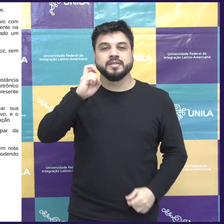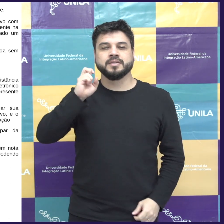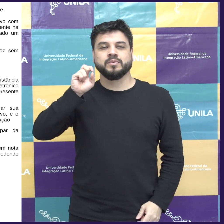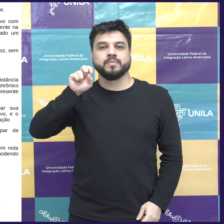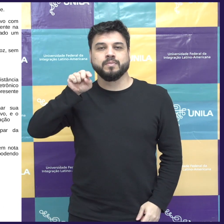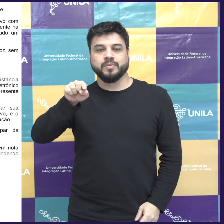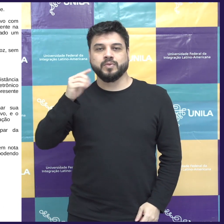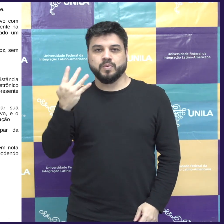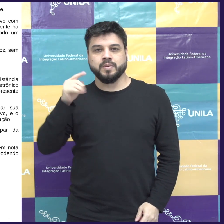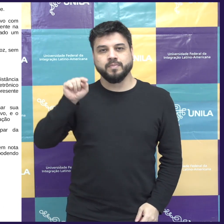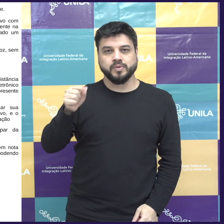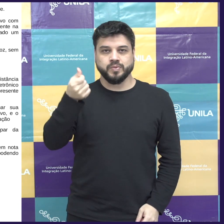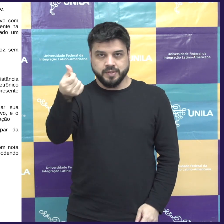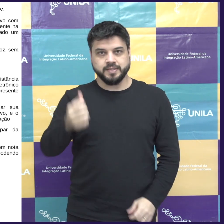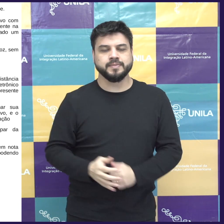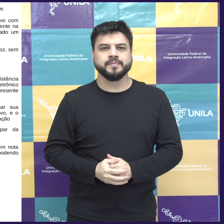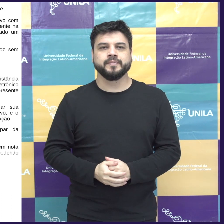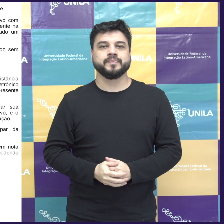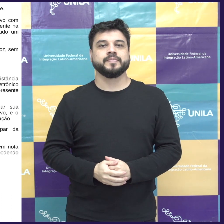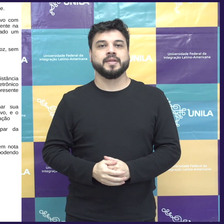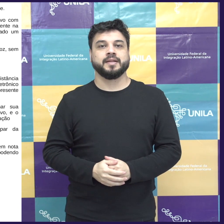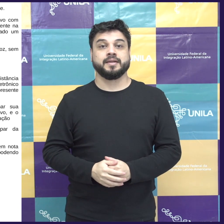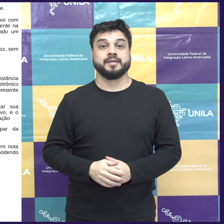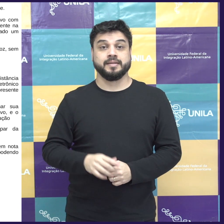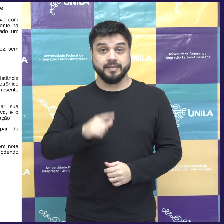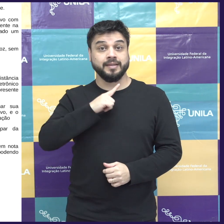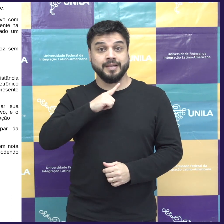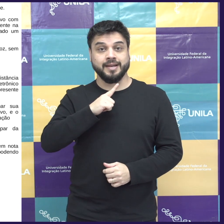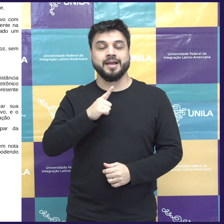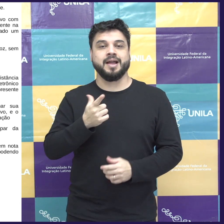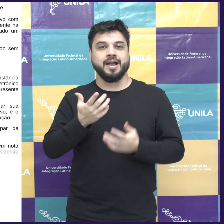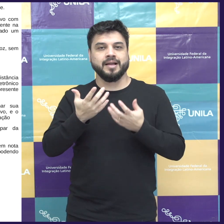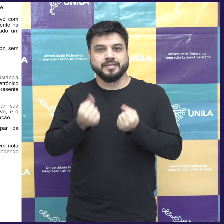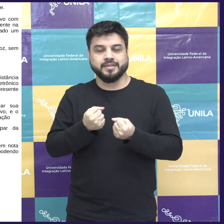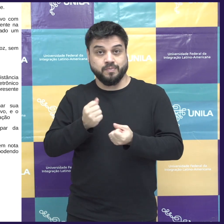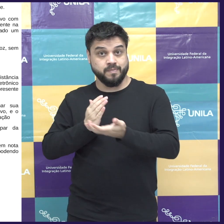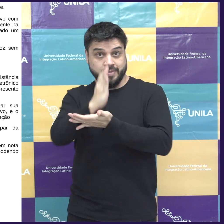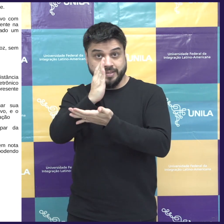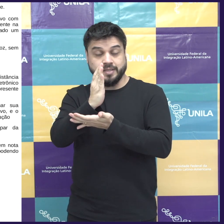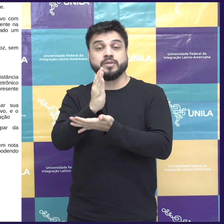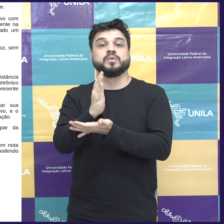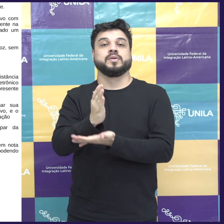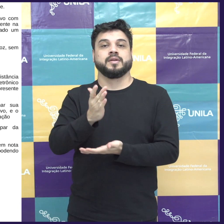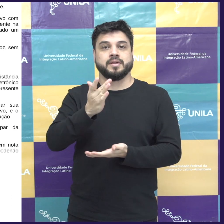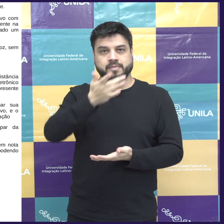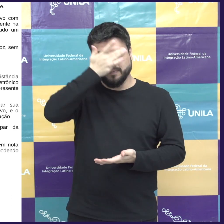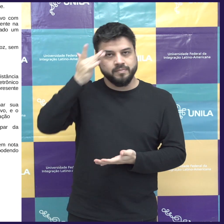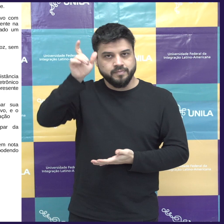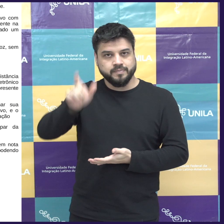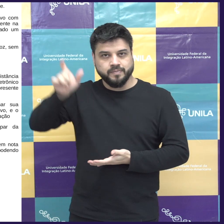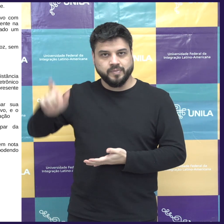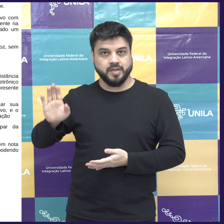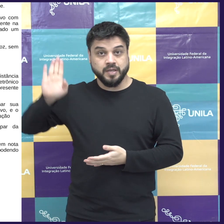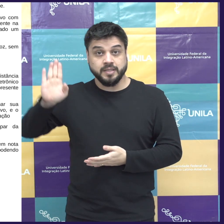5.4.6. Serão considerados aprovados nessa etapa aqueles que